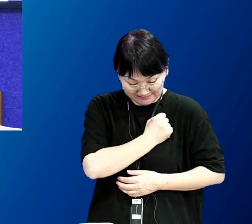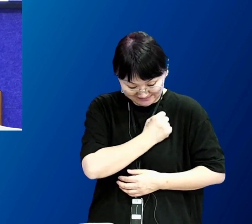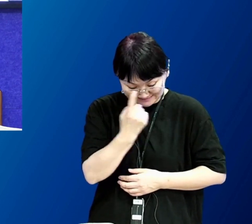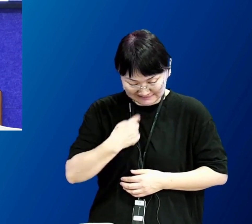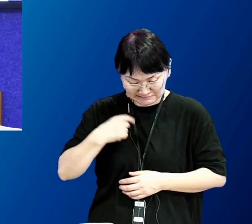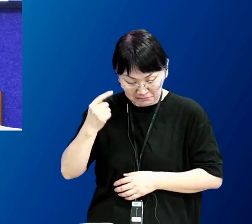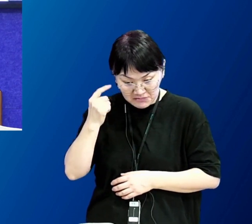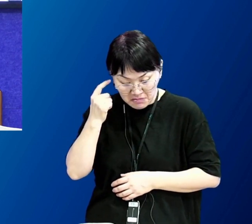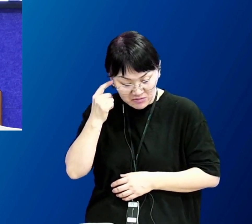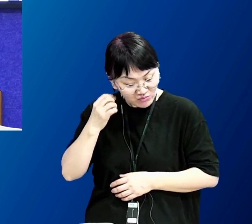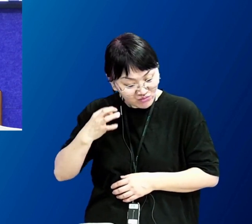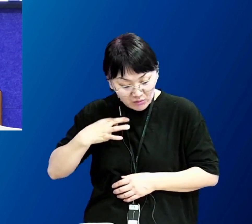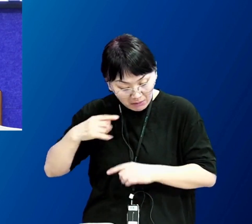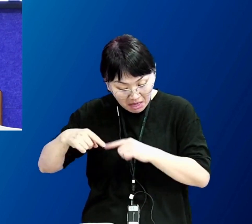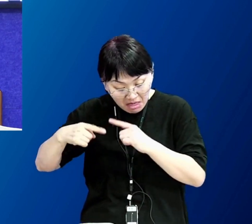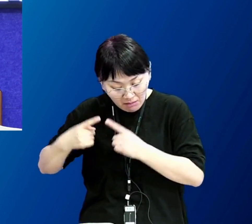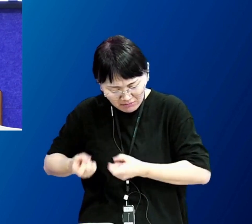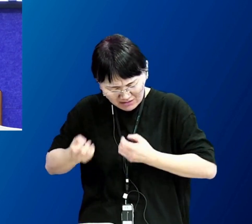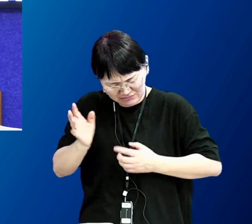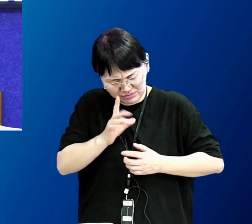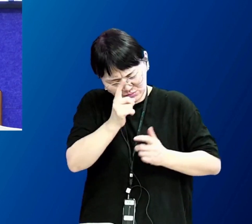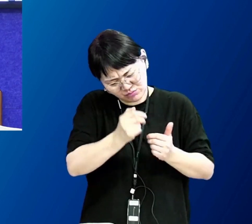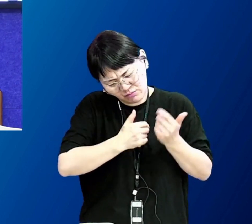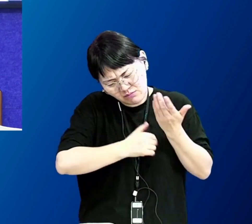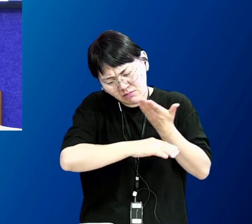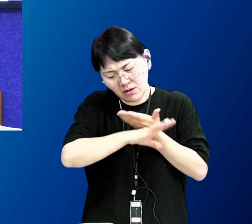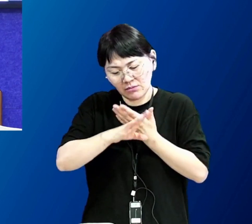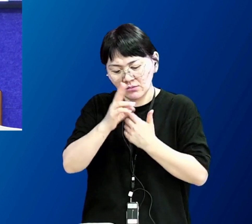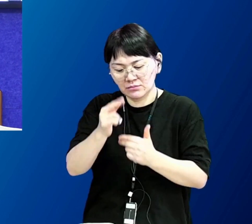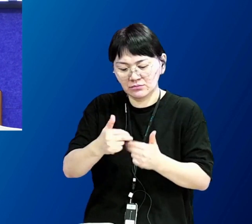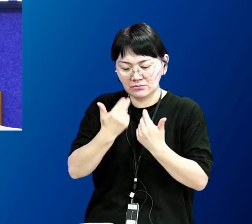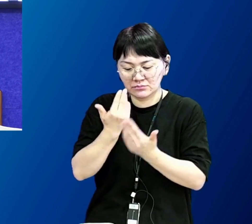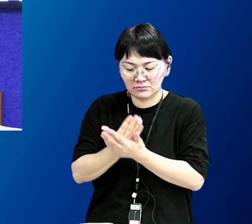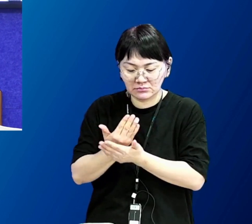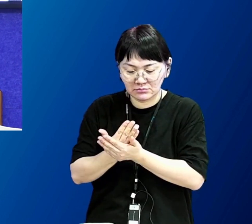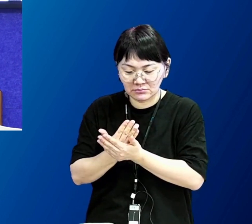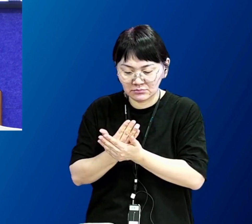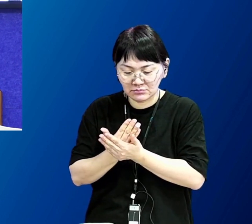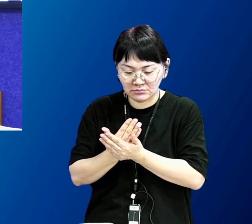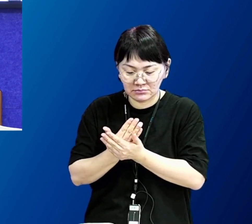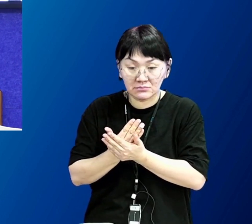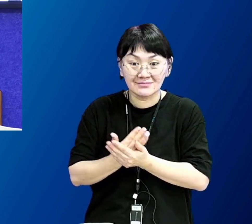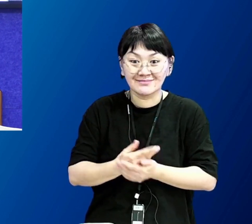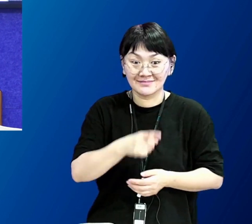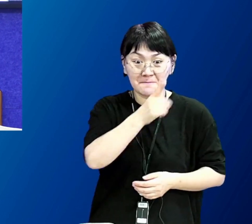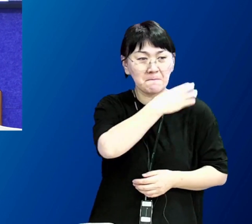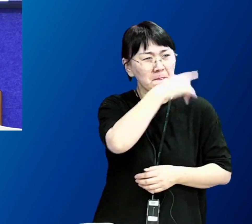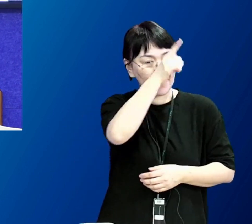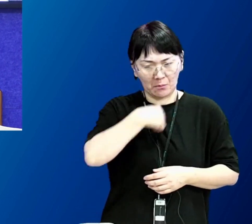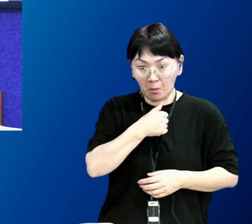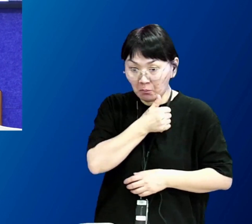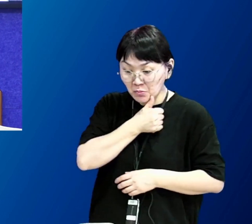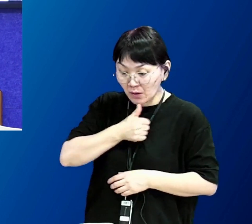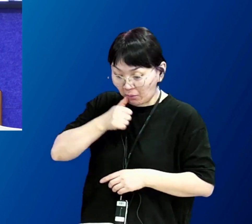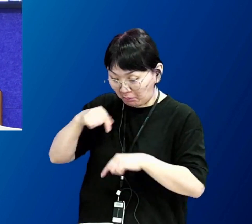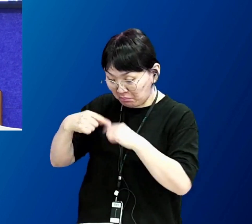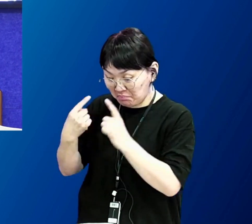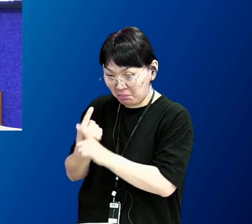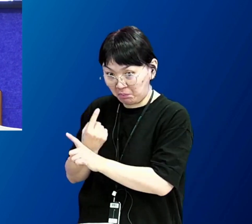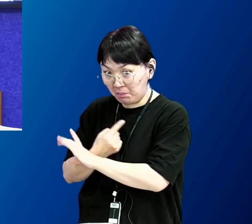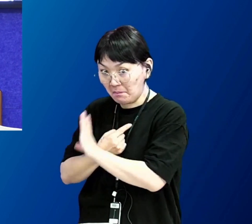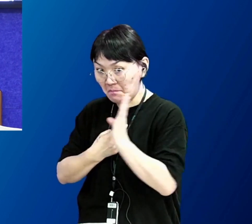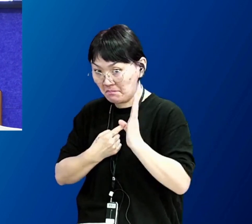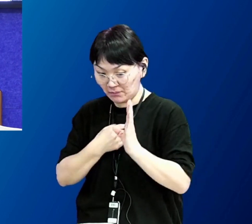누글레스 감가라지 자 인데리 욕스맨 이쯤은 다 노출적인 보로노다스 남아